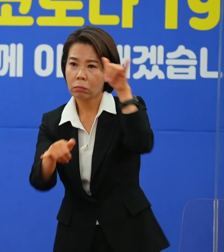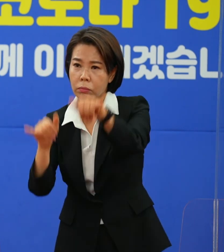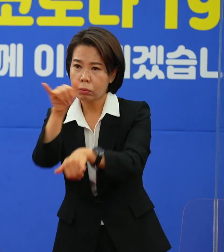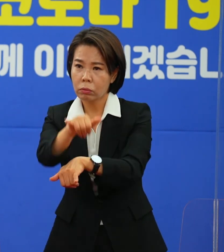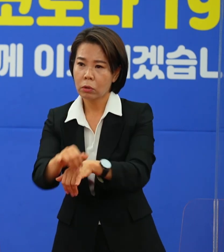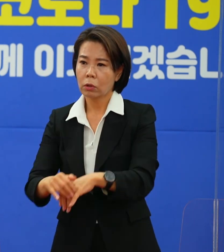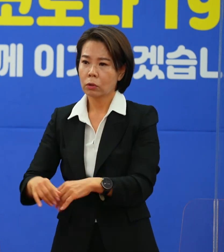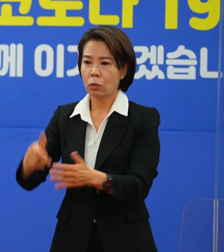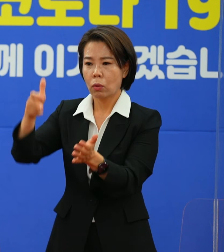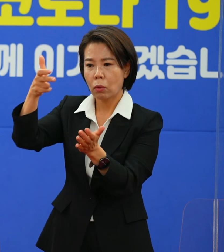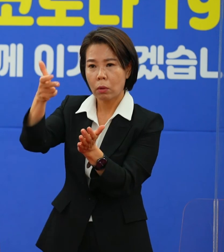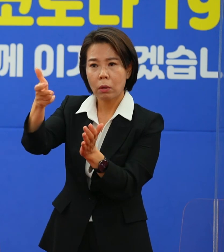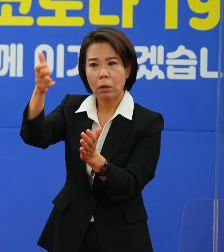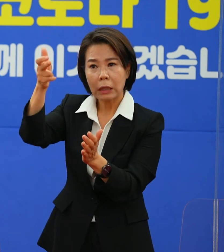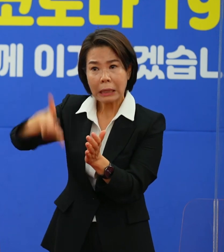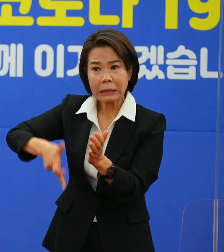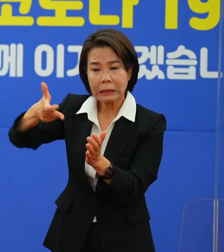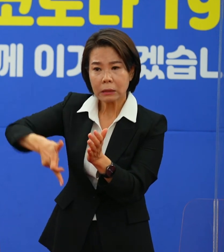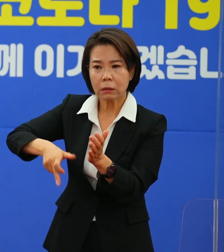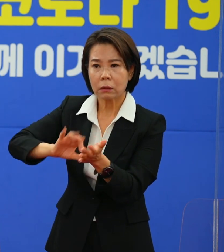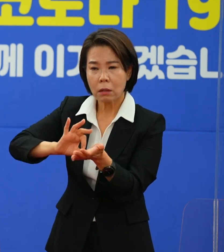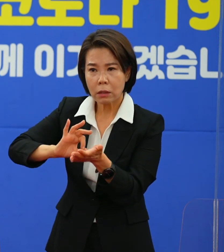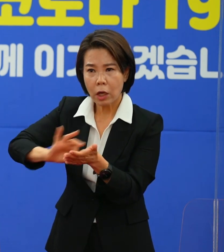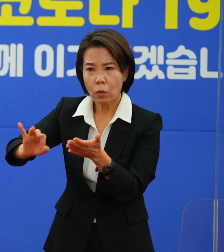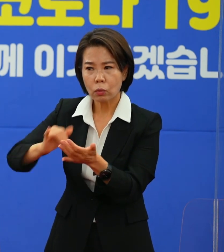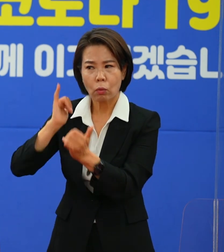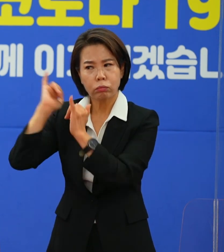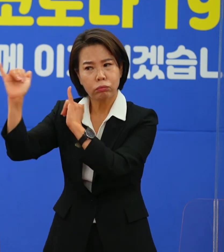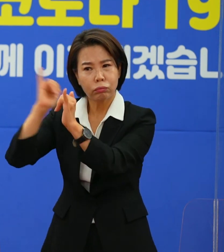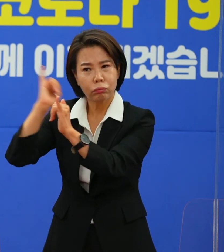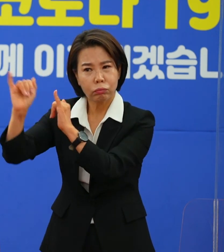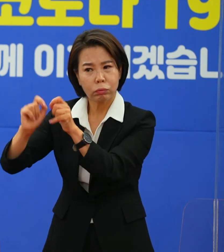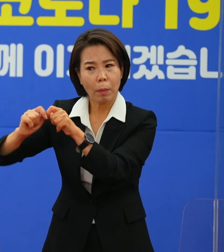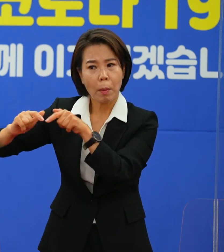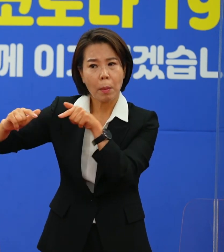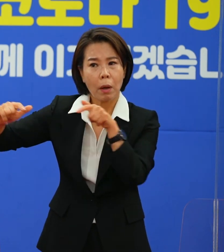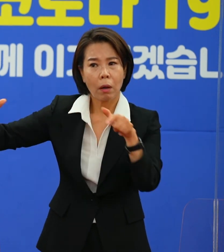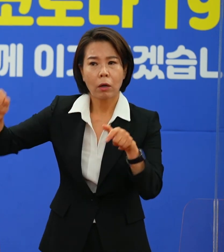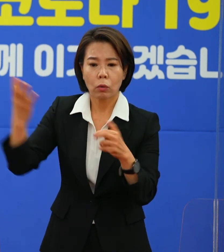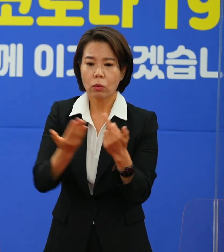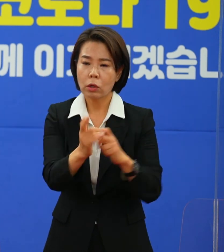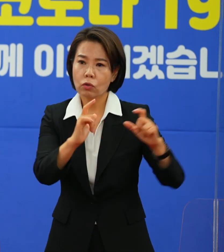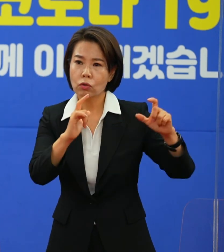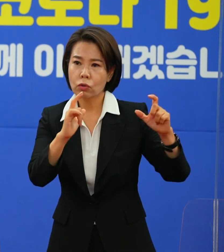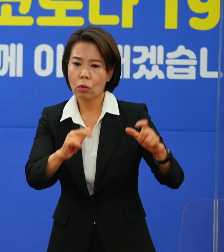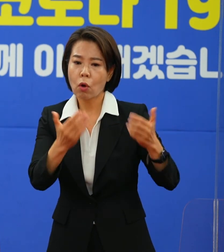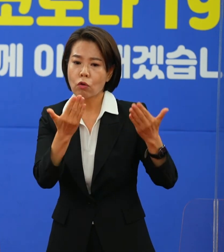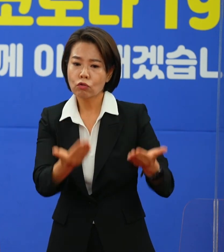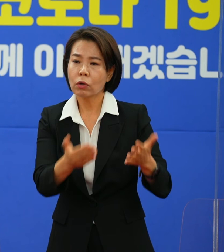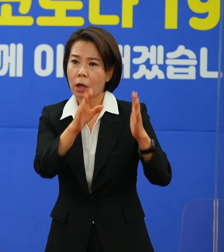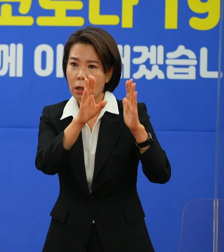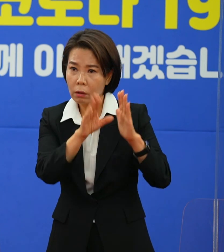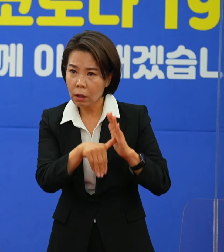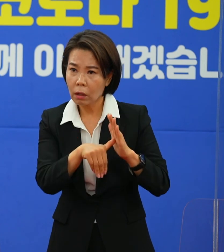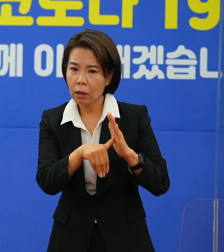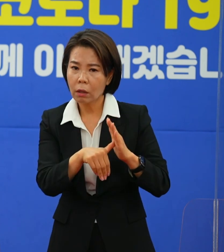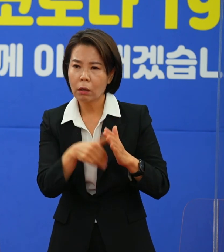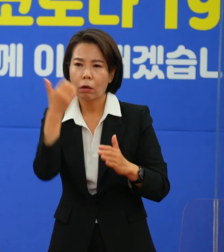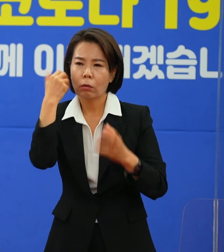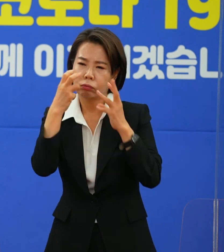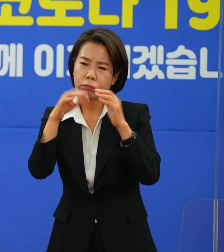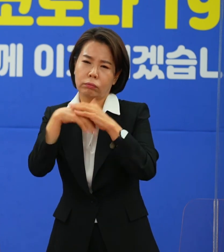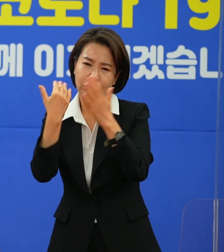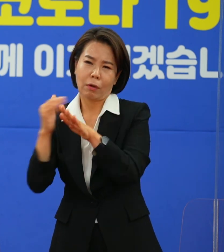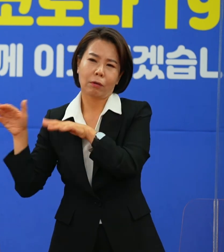통화량이 카드 사용량이 증가하고 있고 또 제주도가 휴가철에 누구나 오고 싶어하는